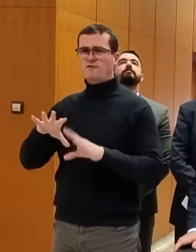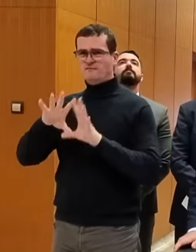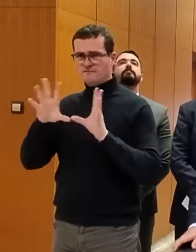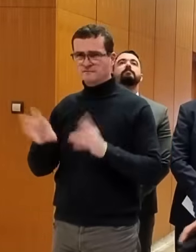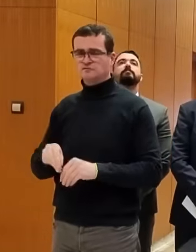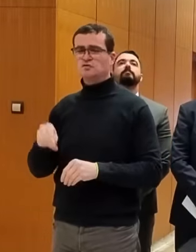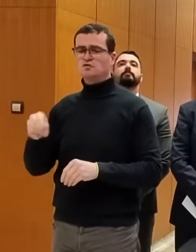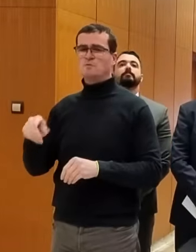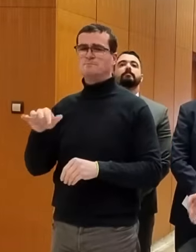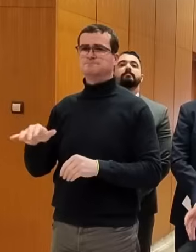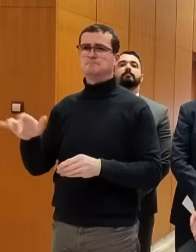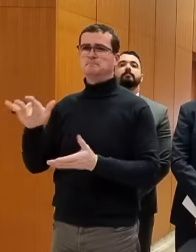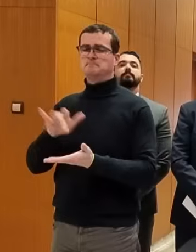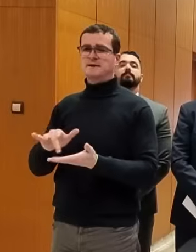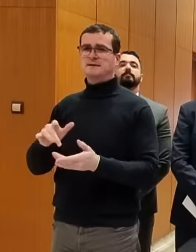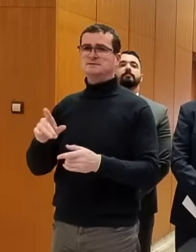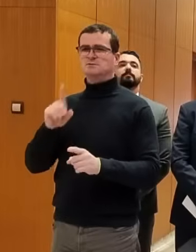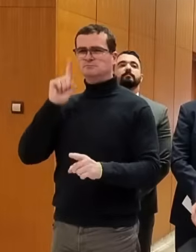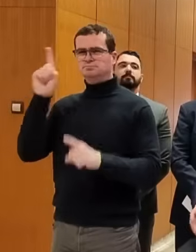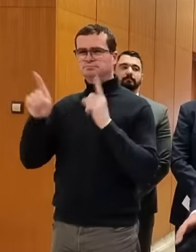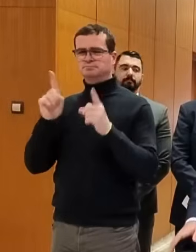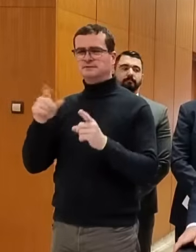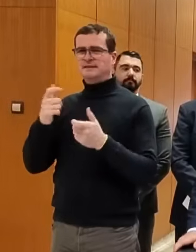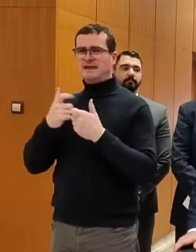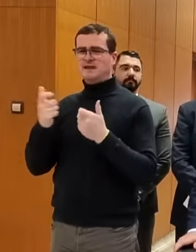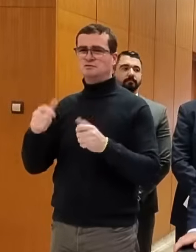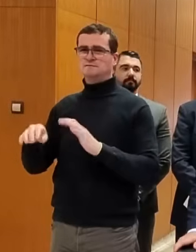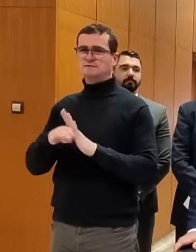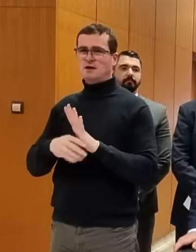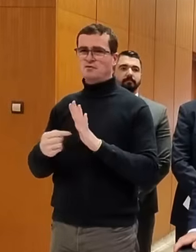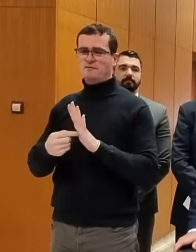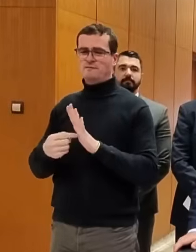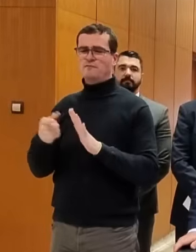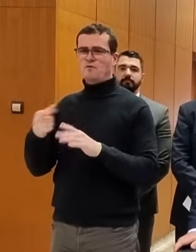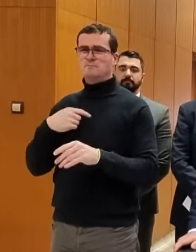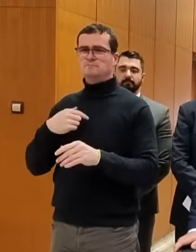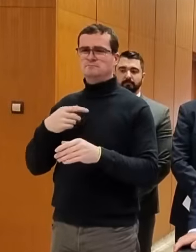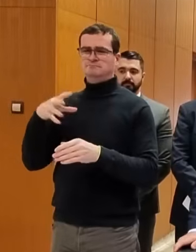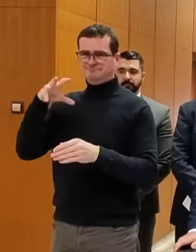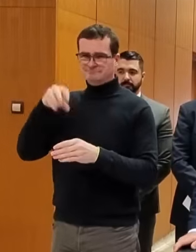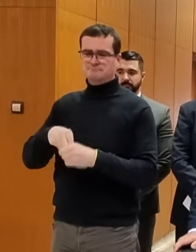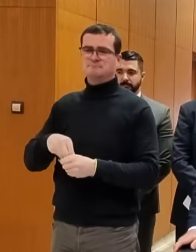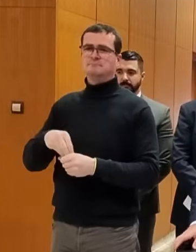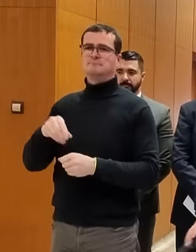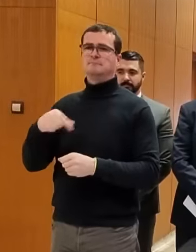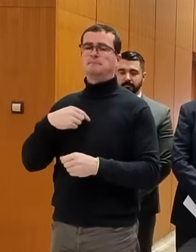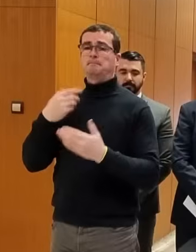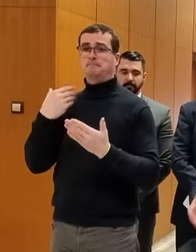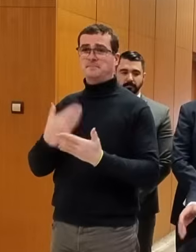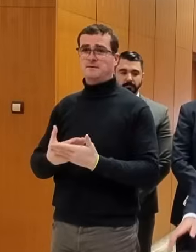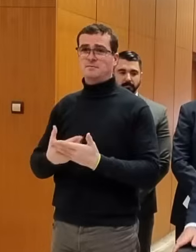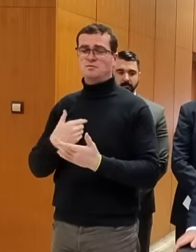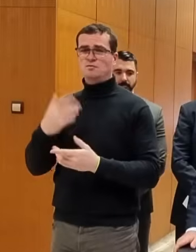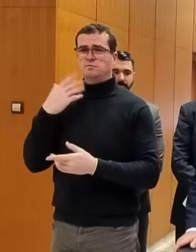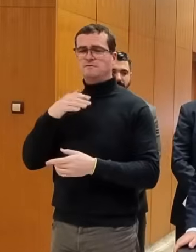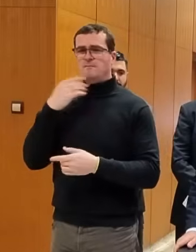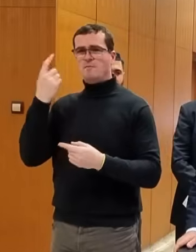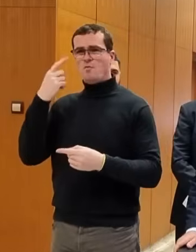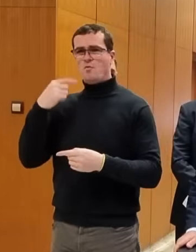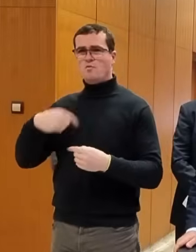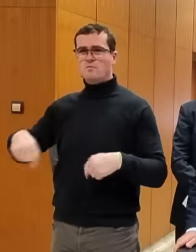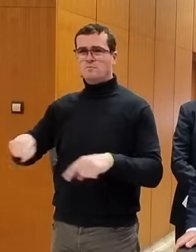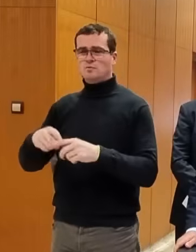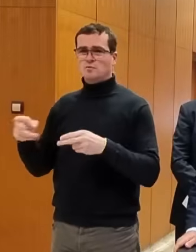kde je priestor nejakú svoju vôľu na nejasno zákonov, aby sme to špecifikovali. A práve preto, že ideme veľmi